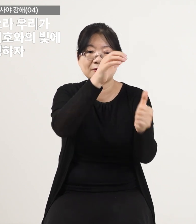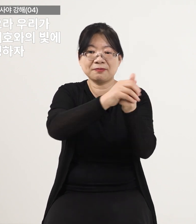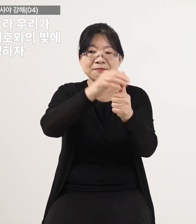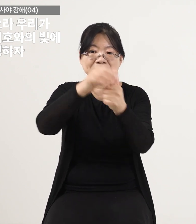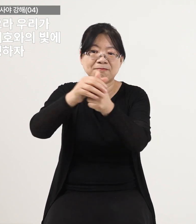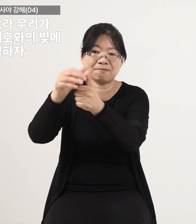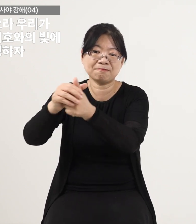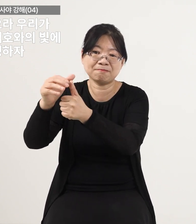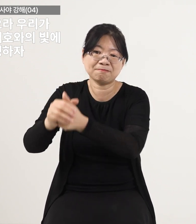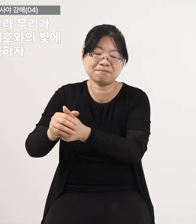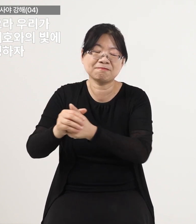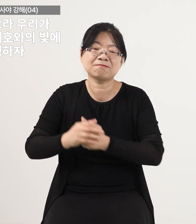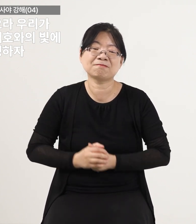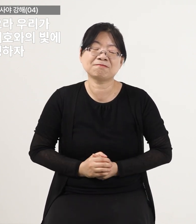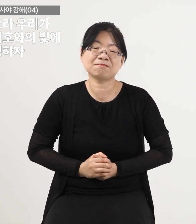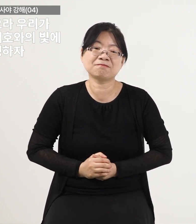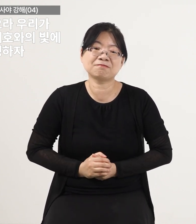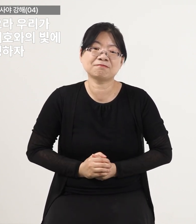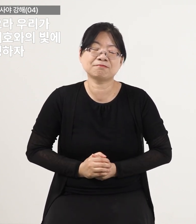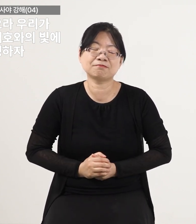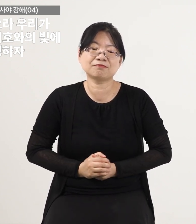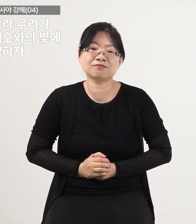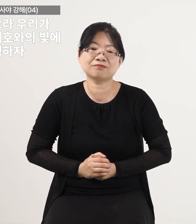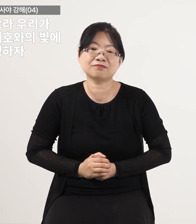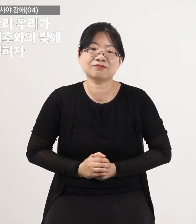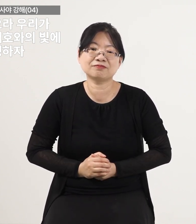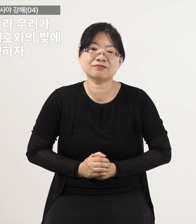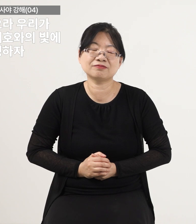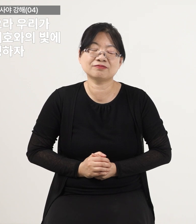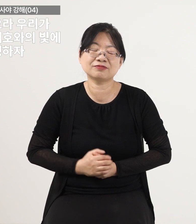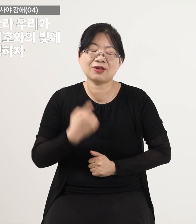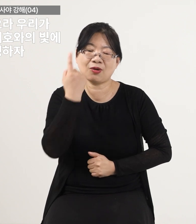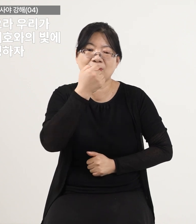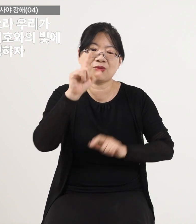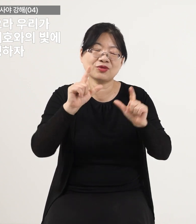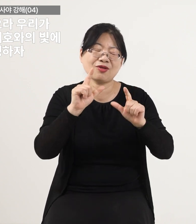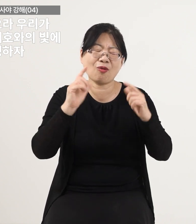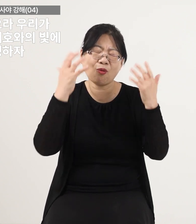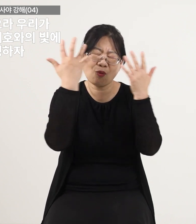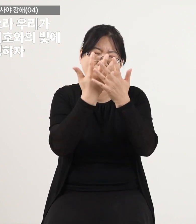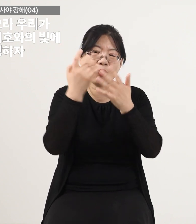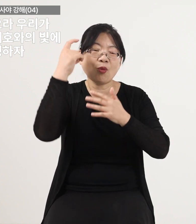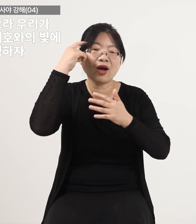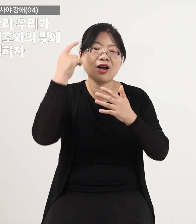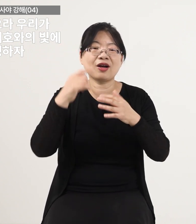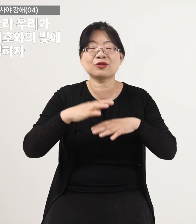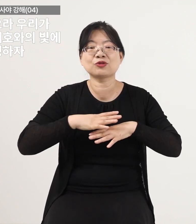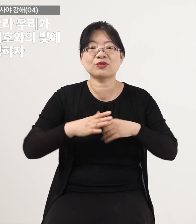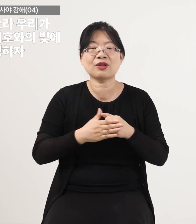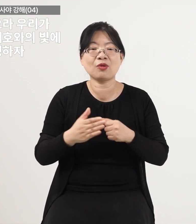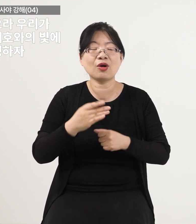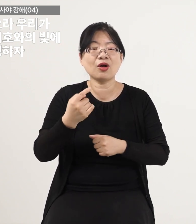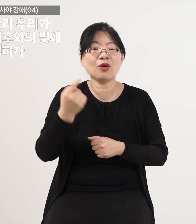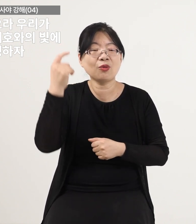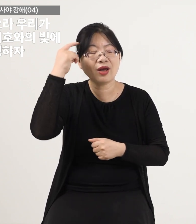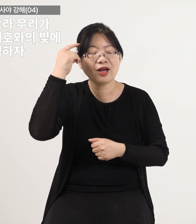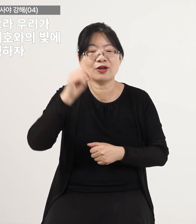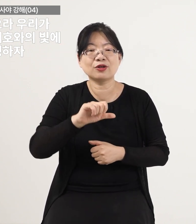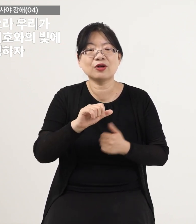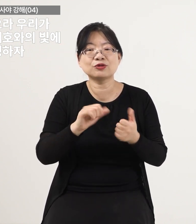맡아서 다 표정들이 어두워요. 두려우니까. 이거 목숨 걸고 하는